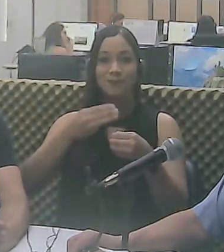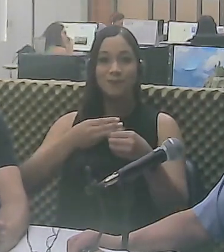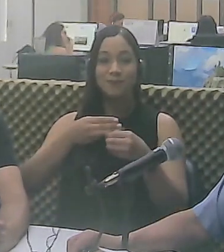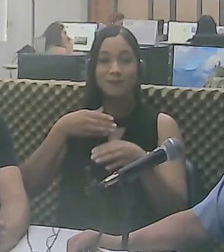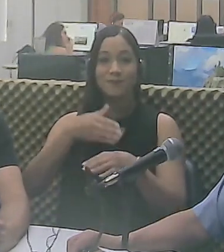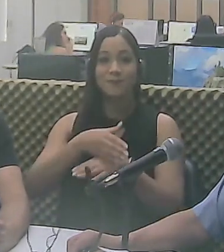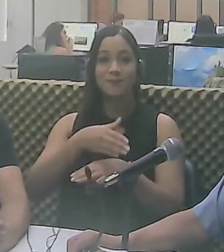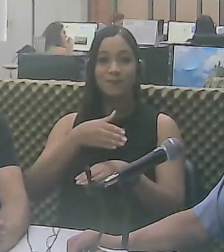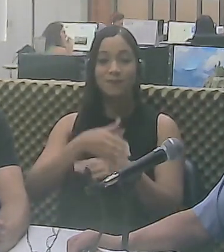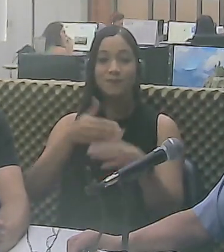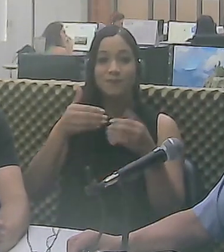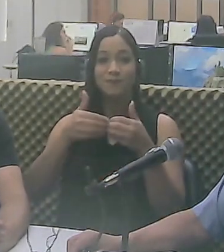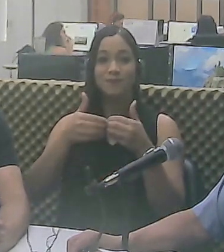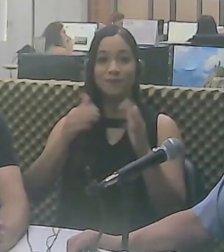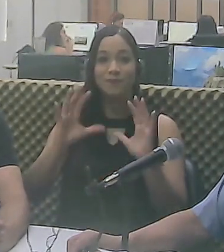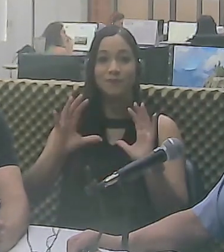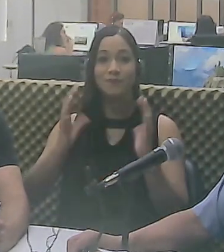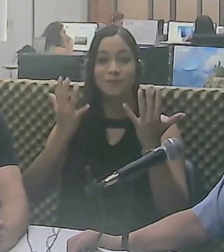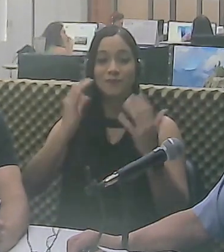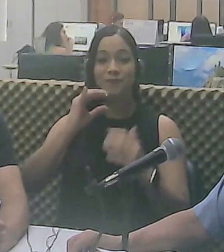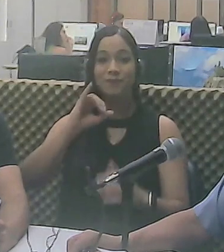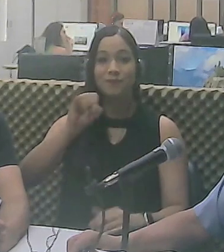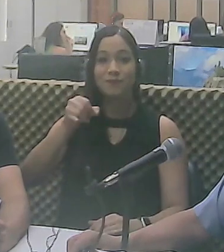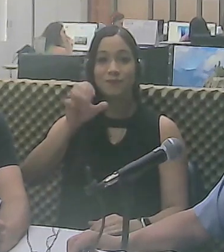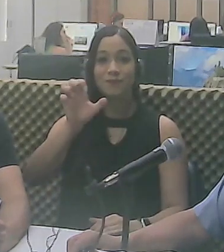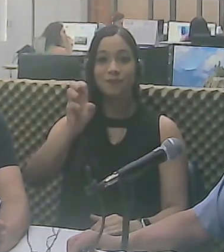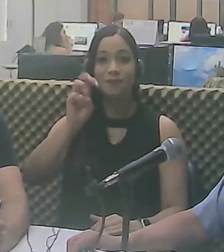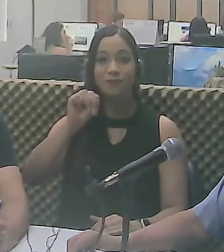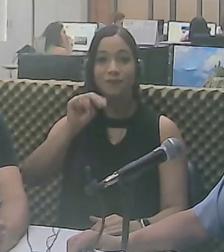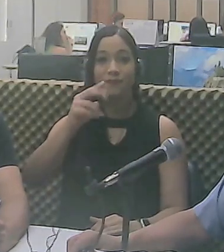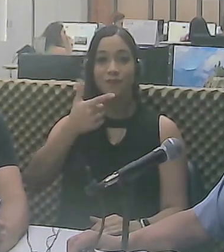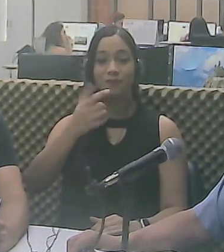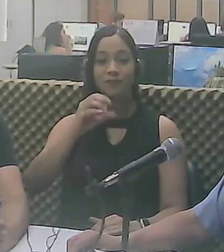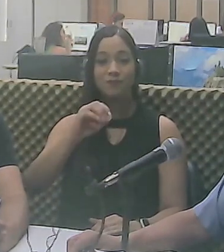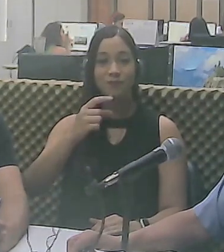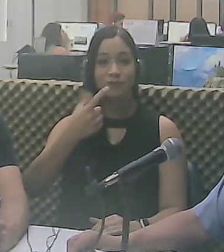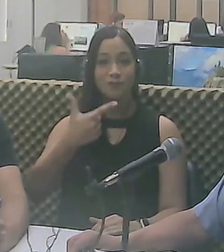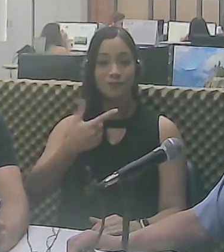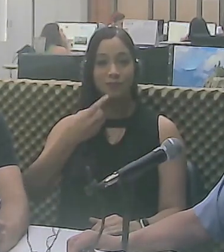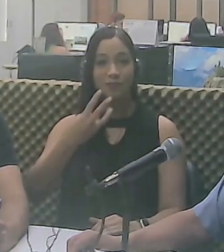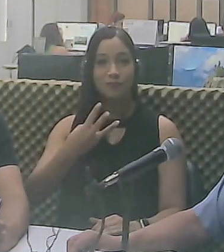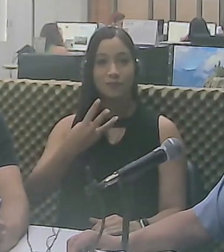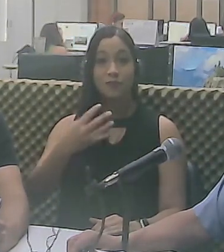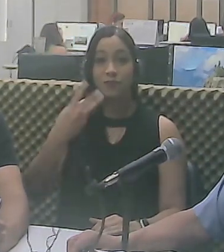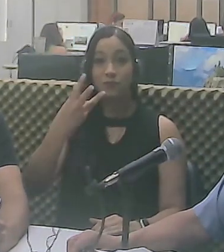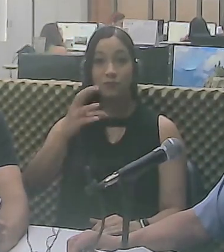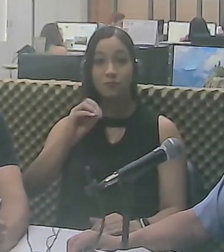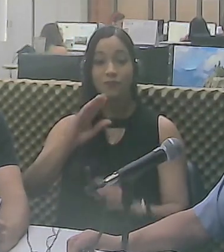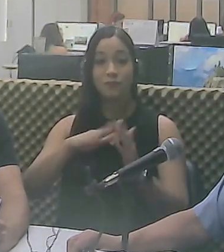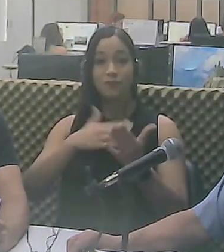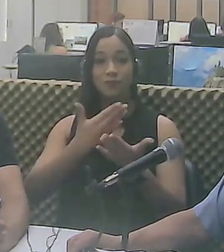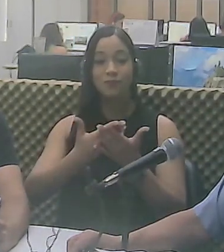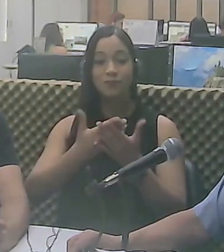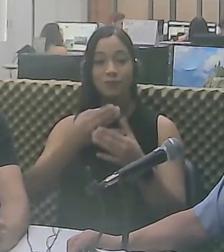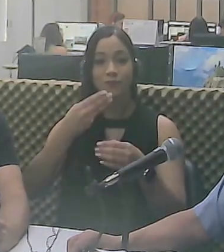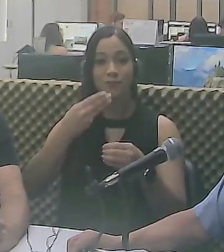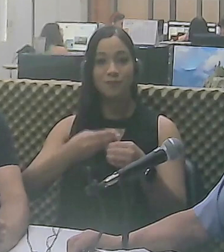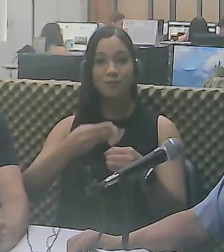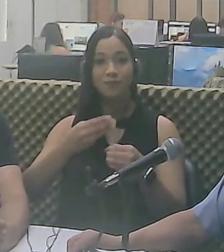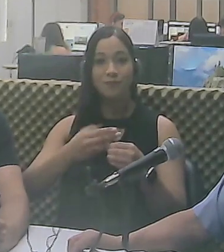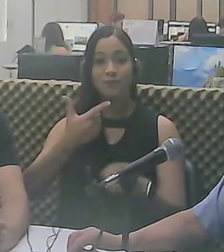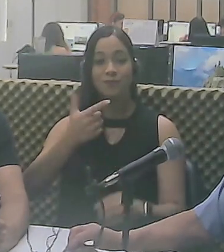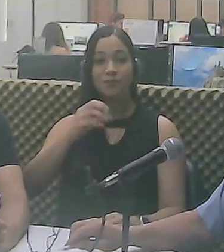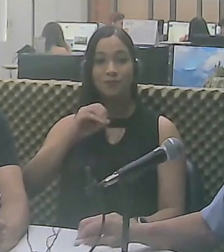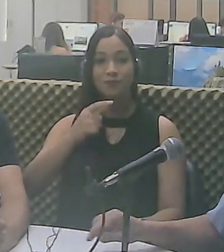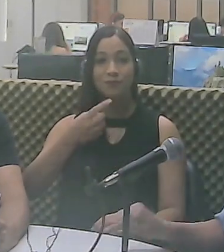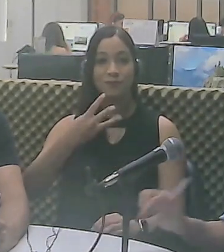participam da abertura do gemo 2023 reunindo representantes de 30 escolas municipais a edição de